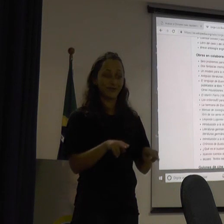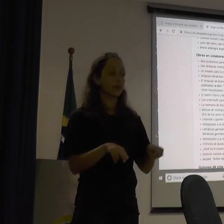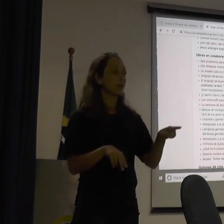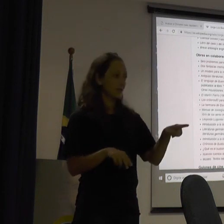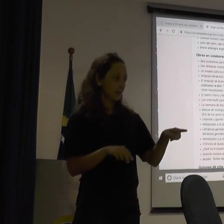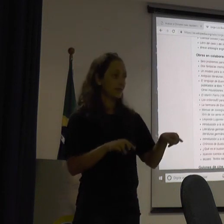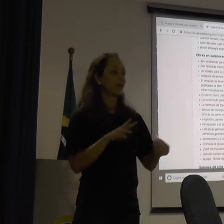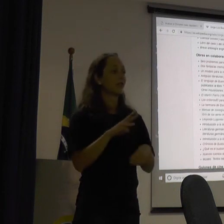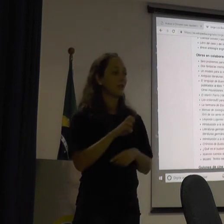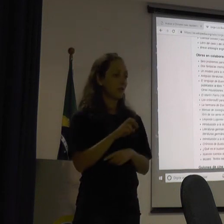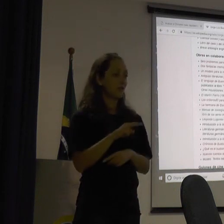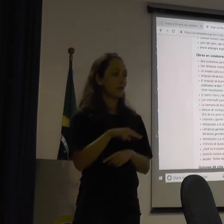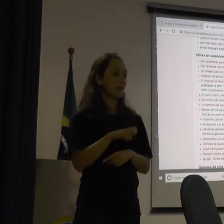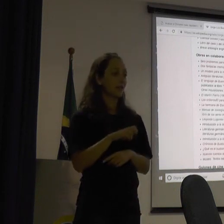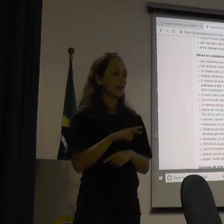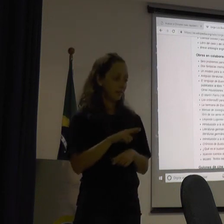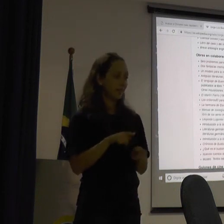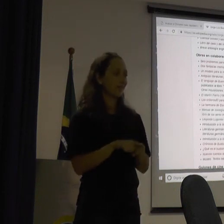enfim.